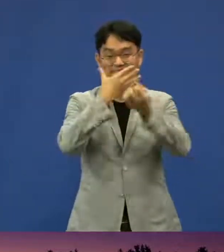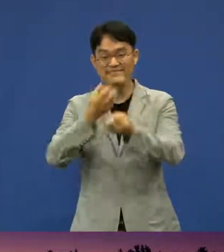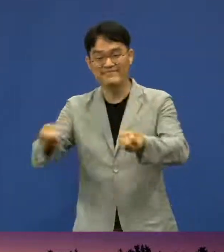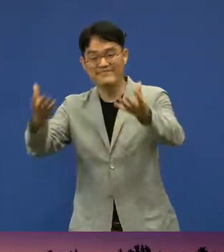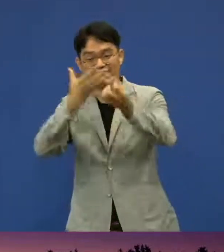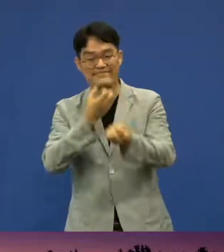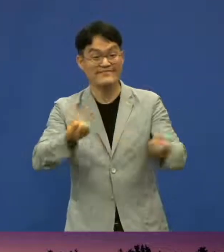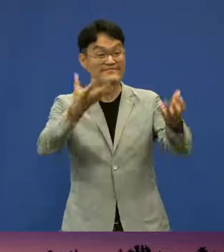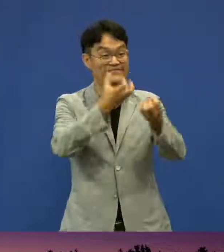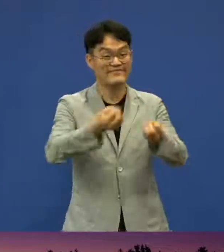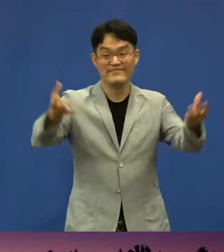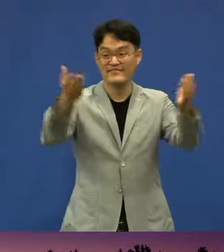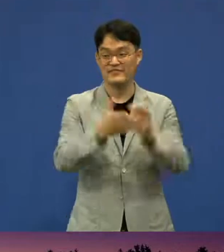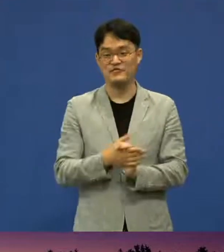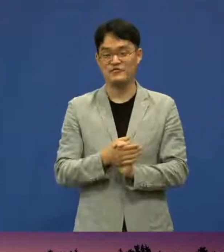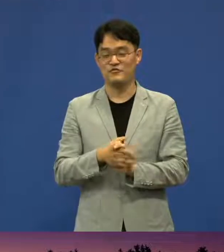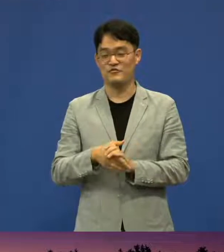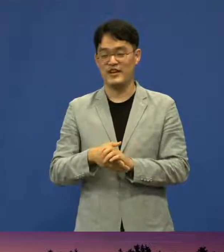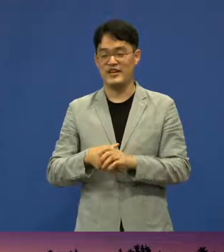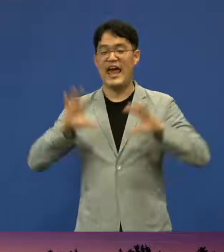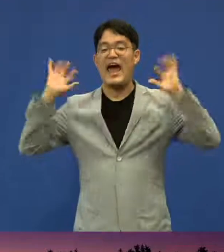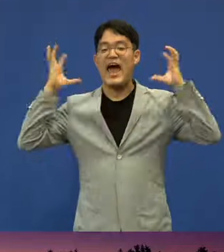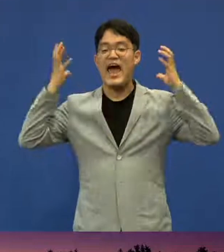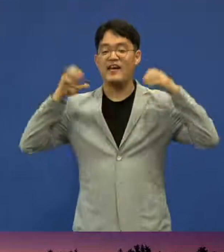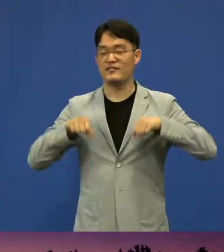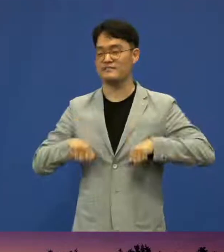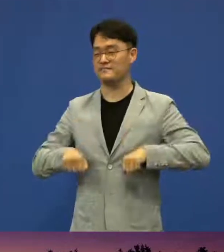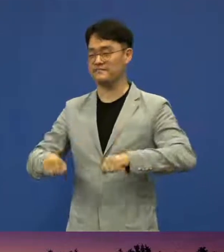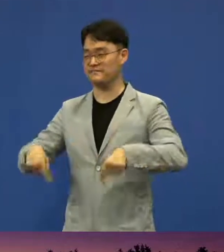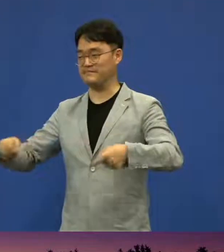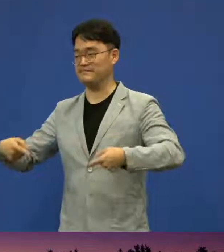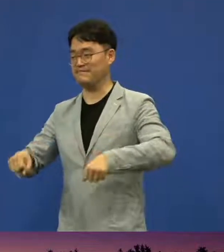자, 우리 유모차 부대들을 축복하며 박수하겠습니다.